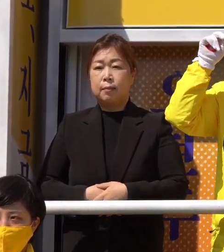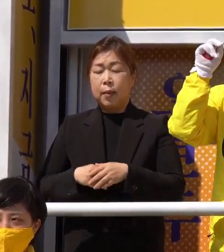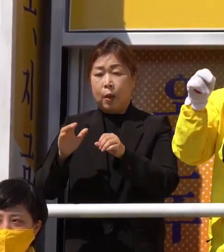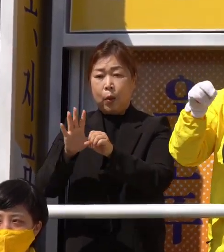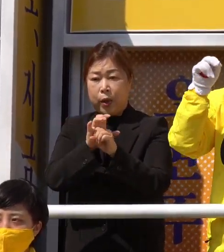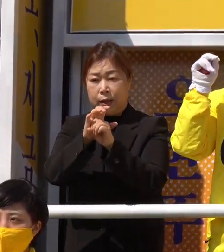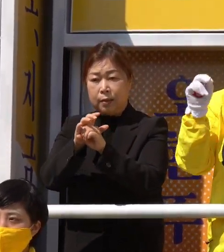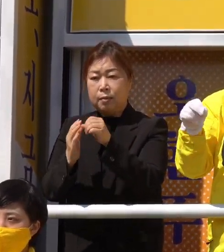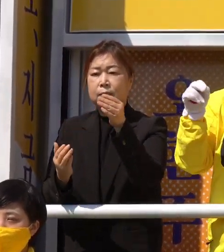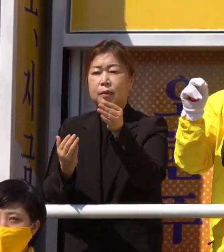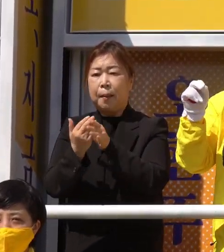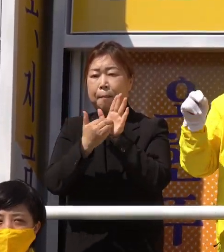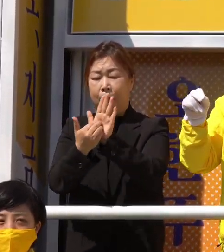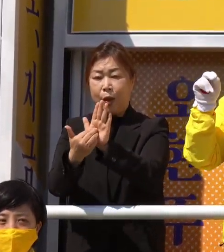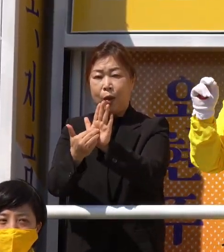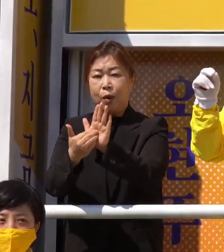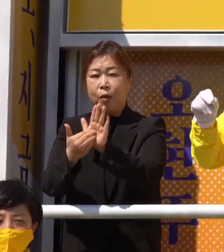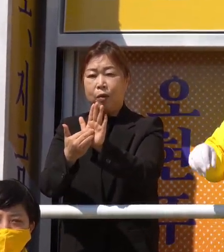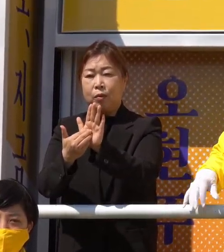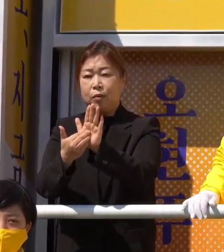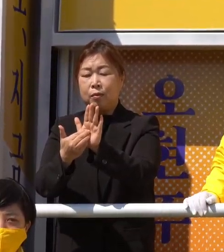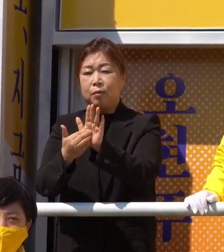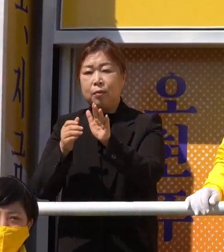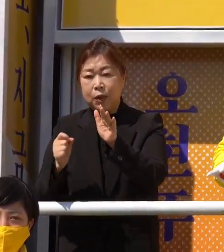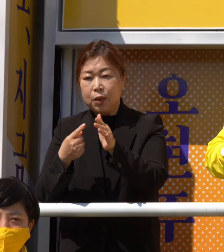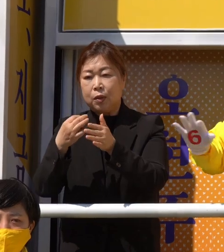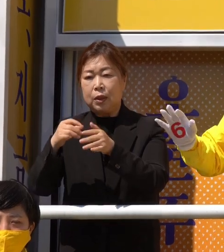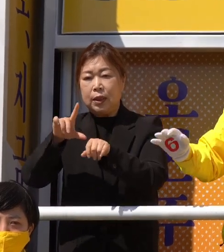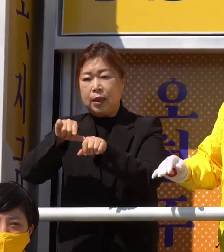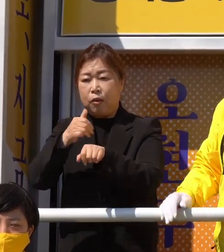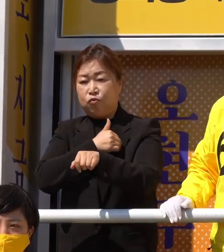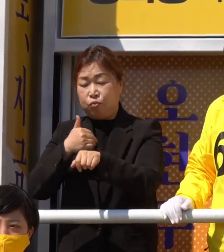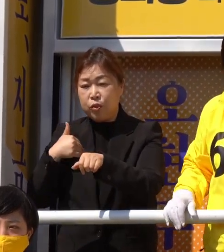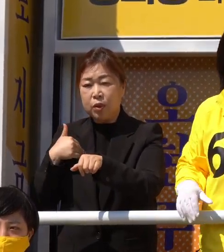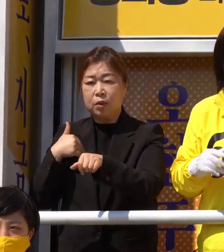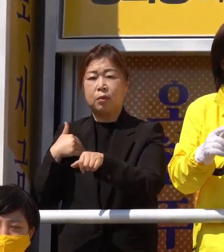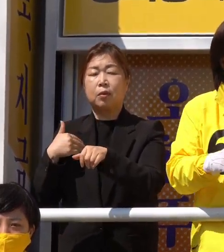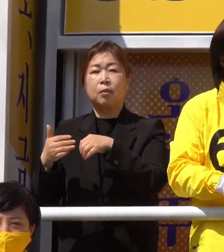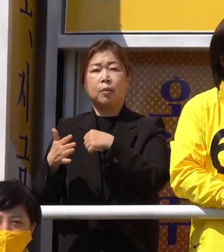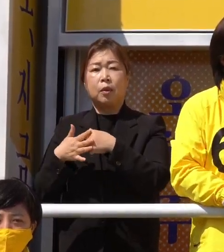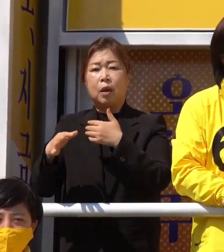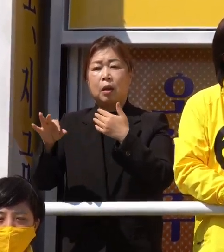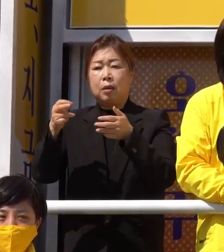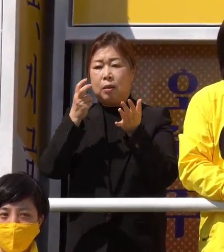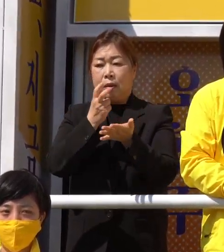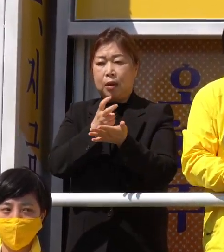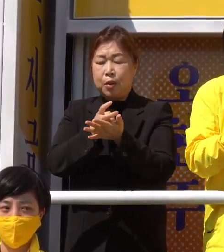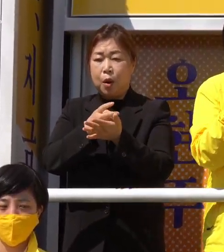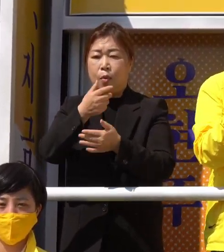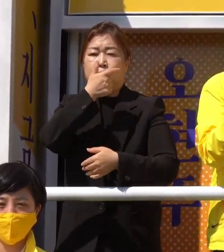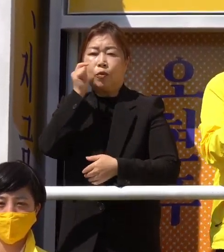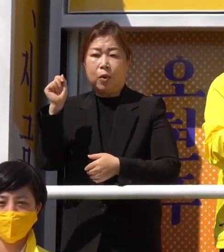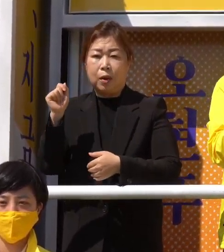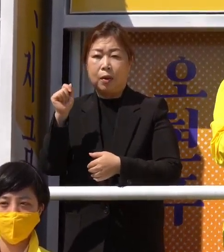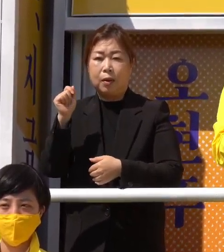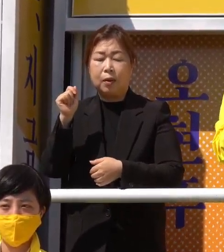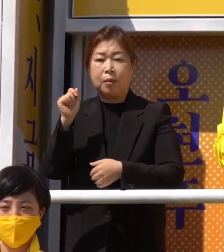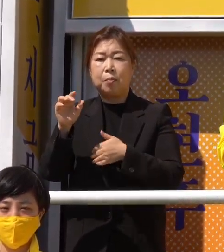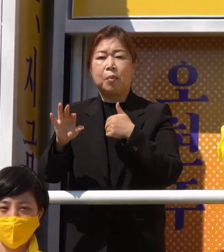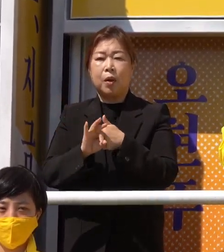코로나19 방역으로 벌어놓은 시간, 이렇게 미흡한 대책으로 허송세월하면은 호미로 막을